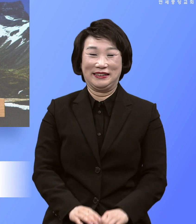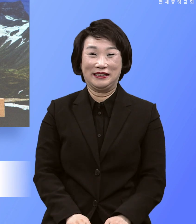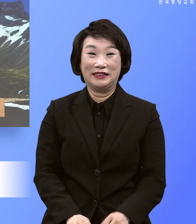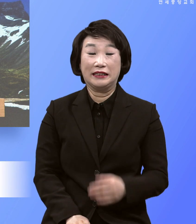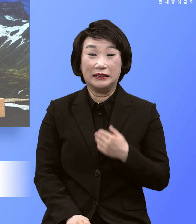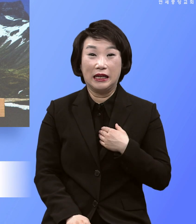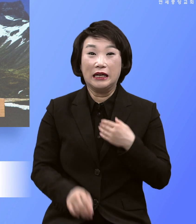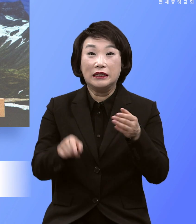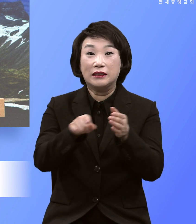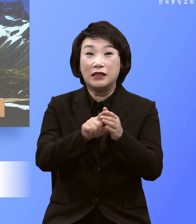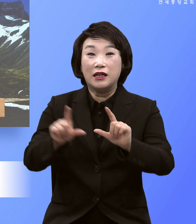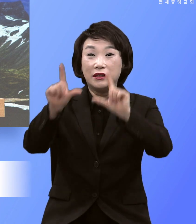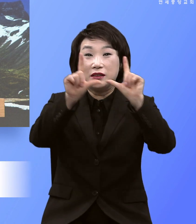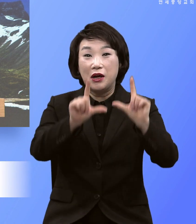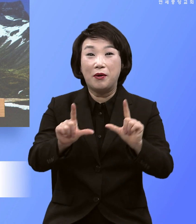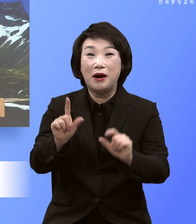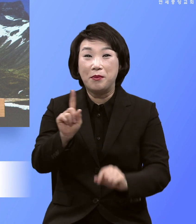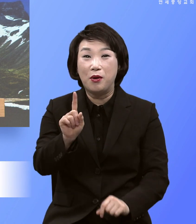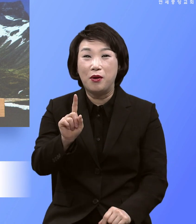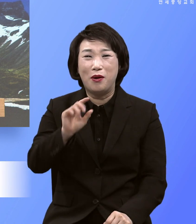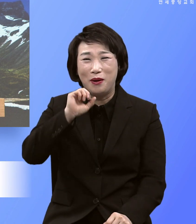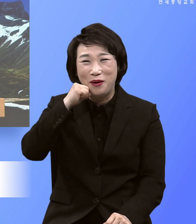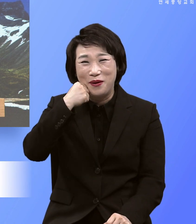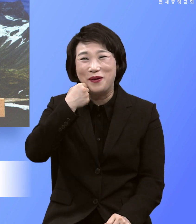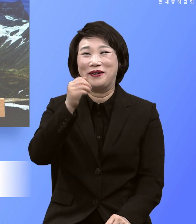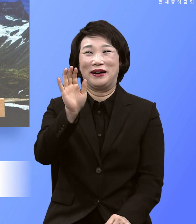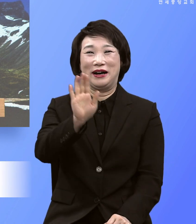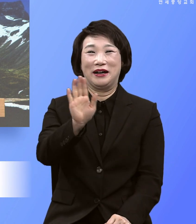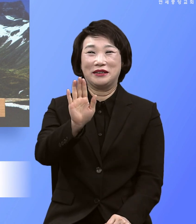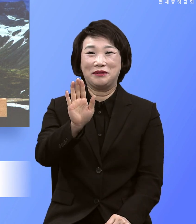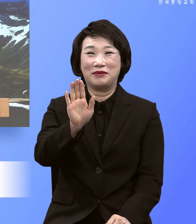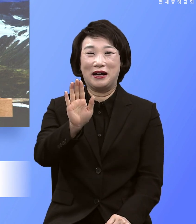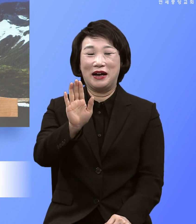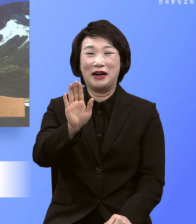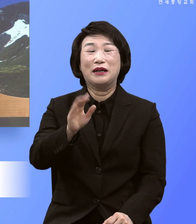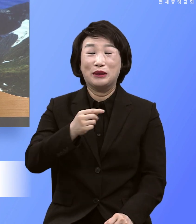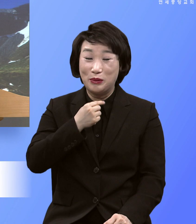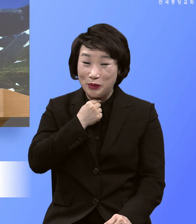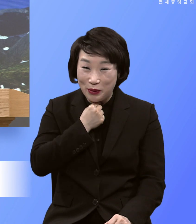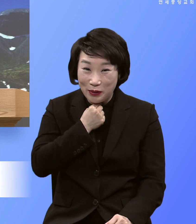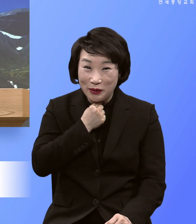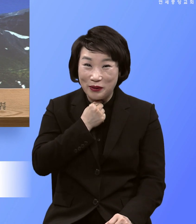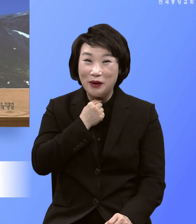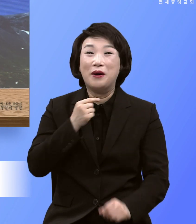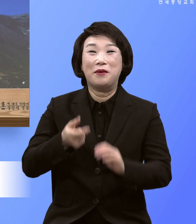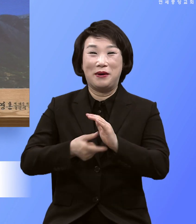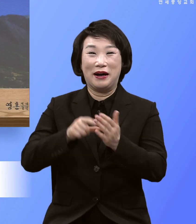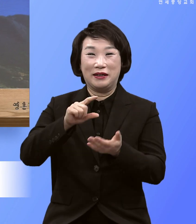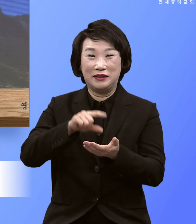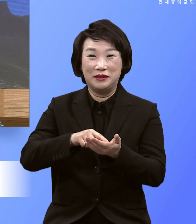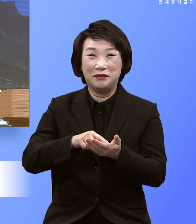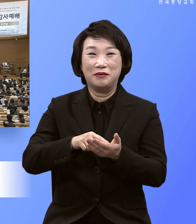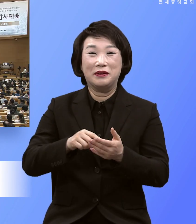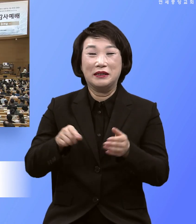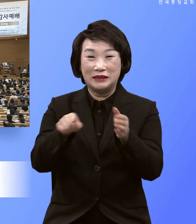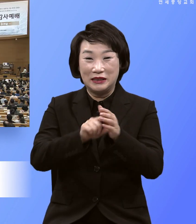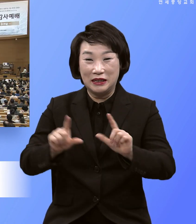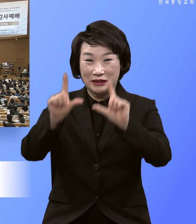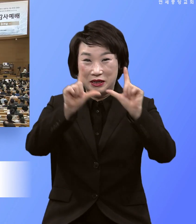내가 신앙생활하는 거 억지가 아니라 하고 싶은 만큼 합니다.